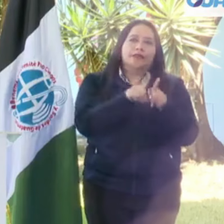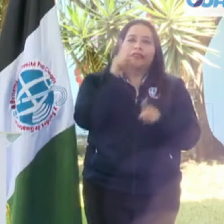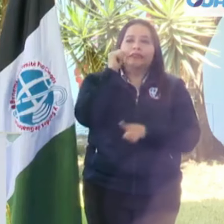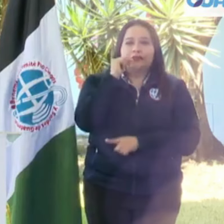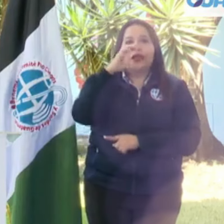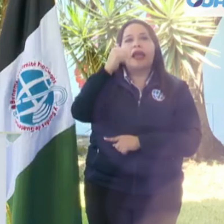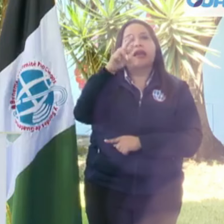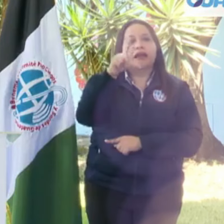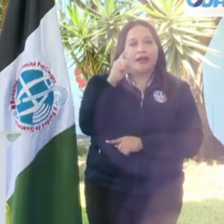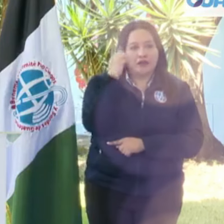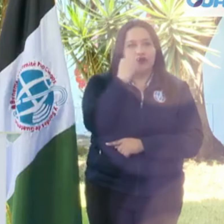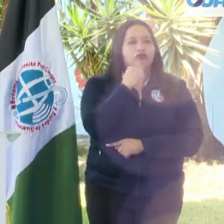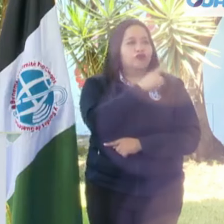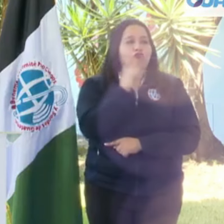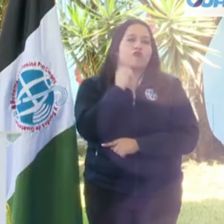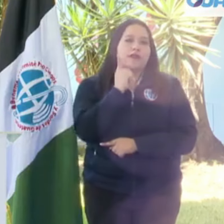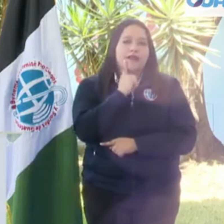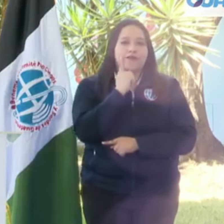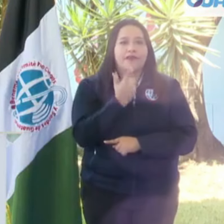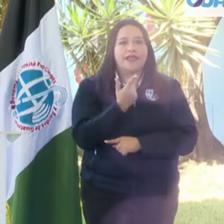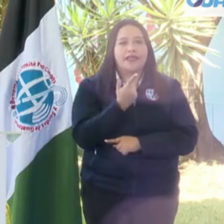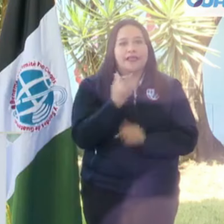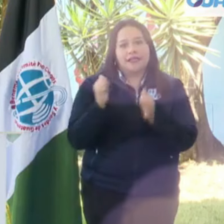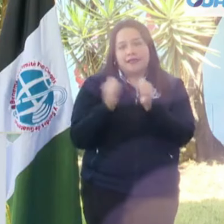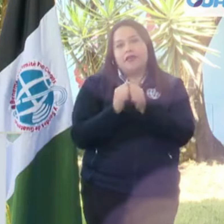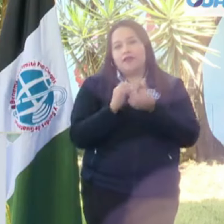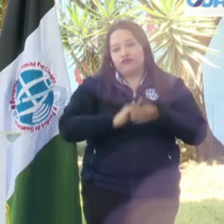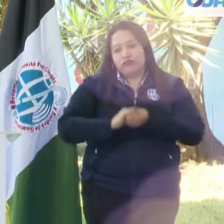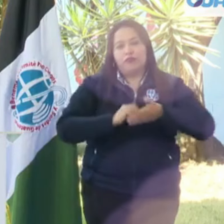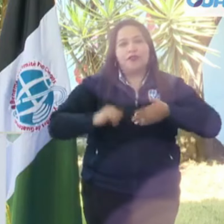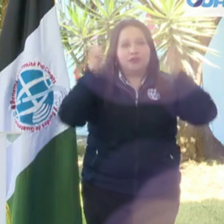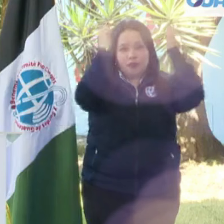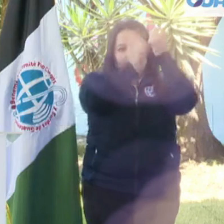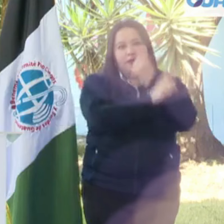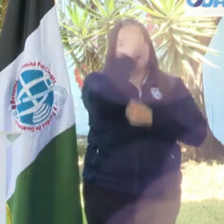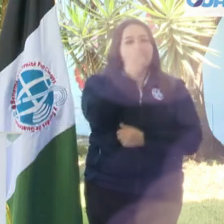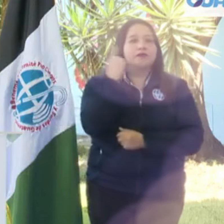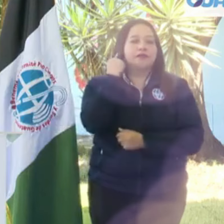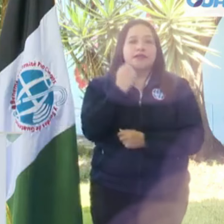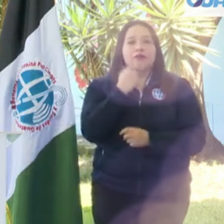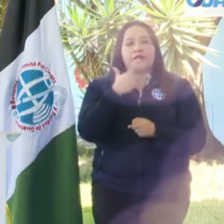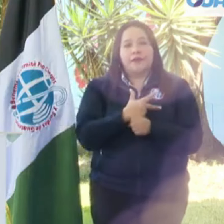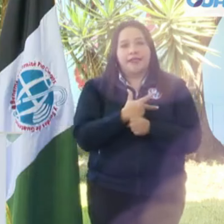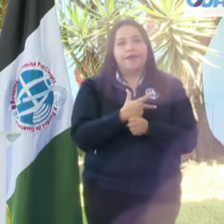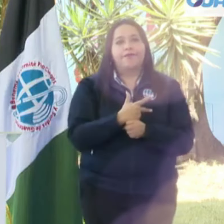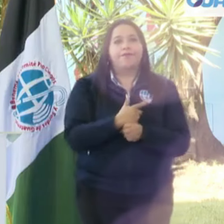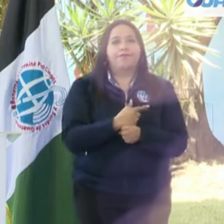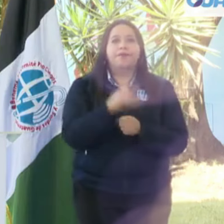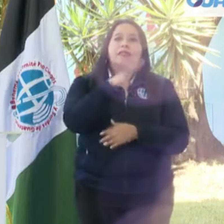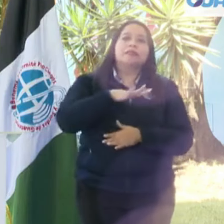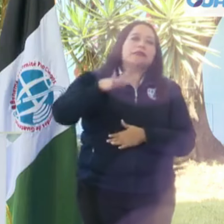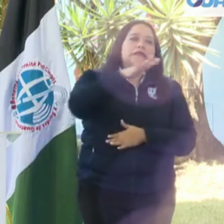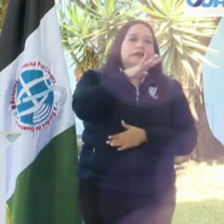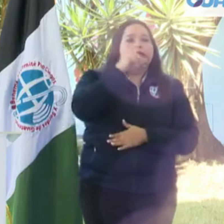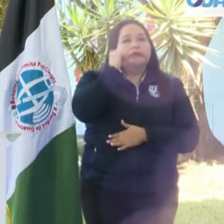Carlos Gómez, Jefe de Cooperación del Benemérito Comité Pro Ciegos y Sordos de Guatemala. Señores